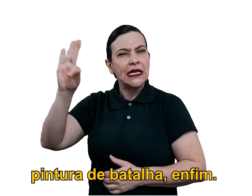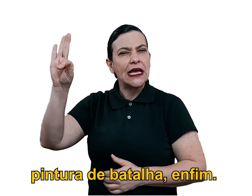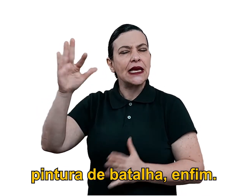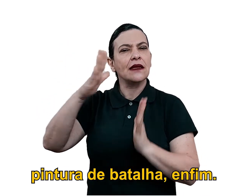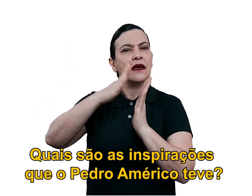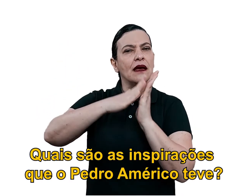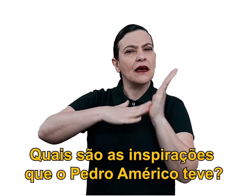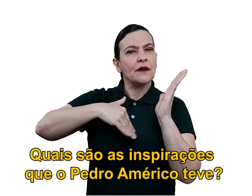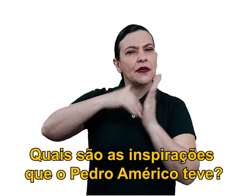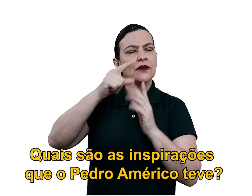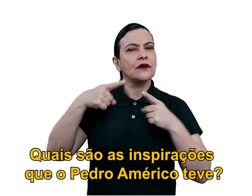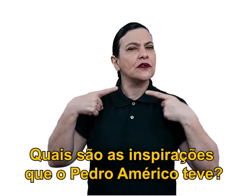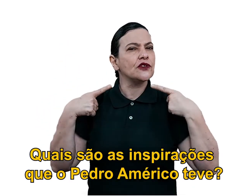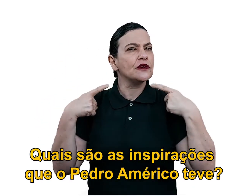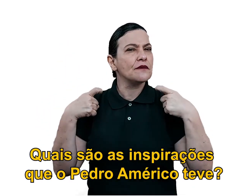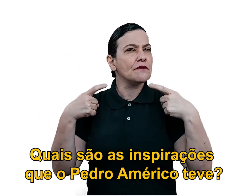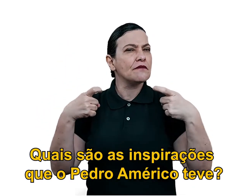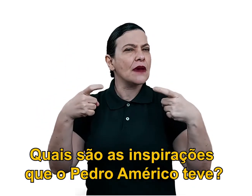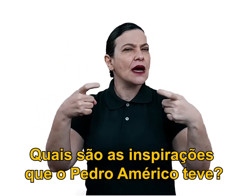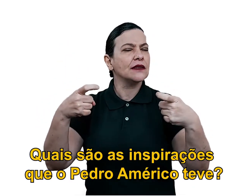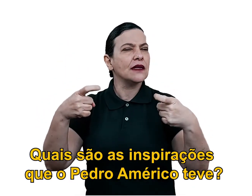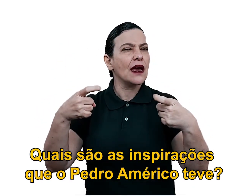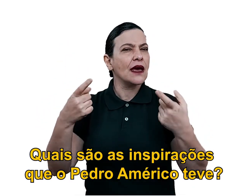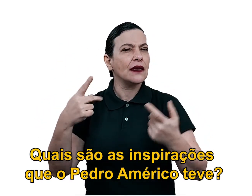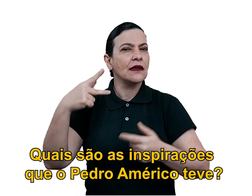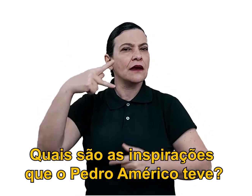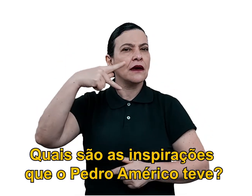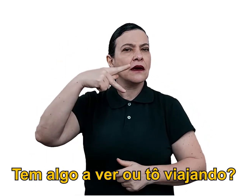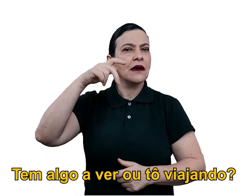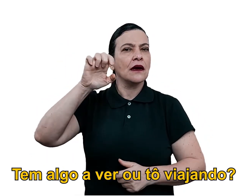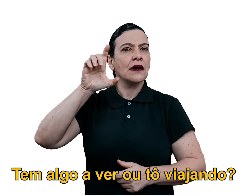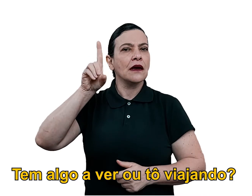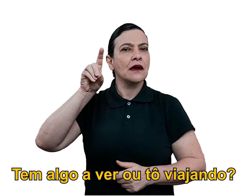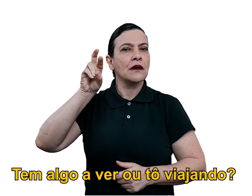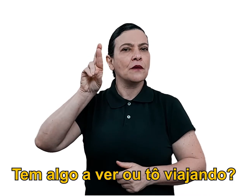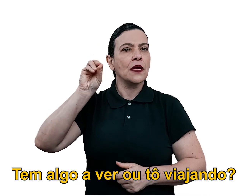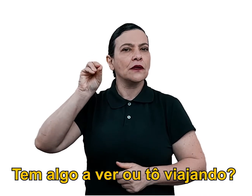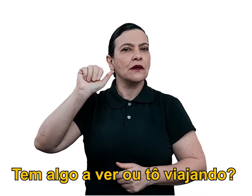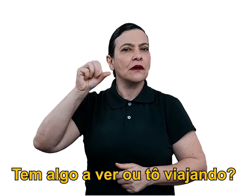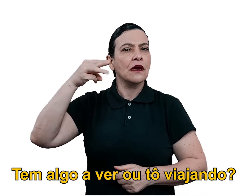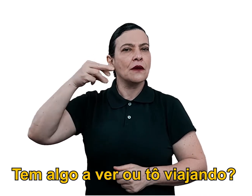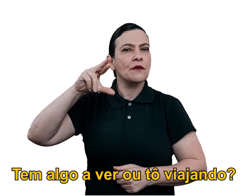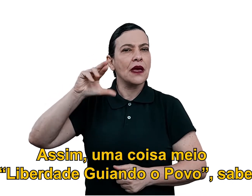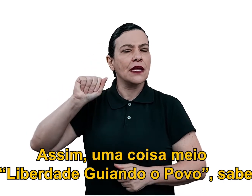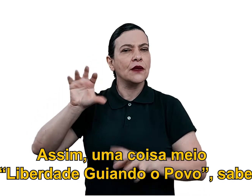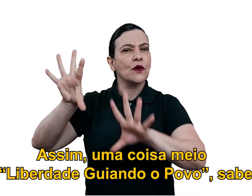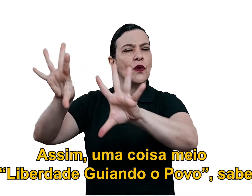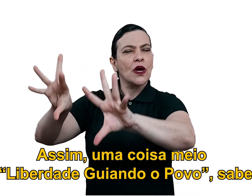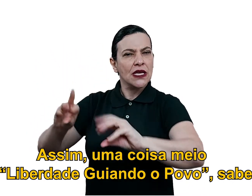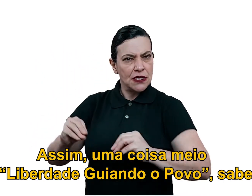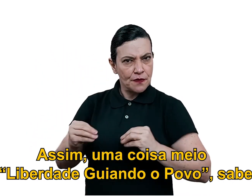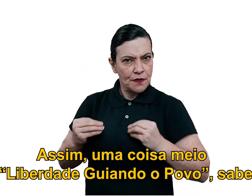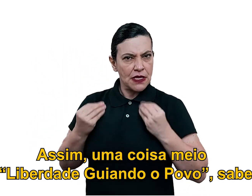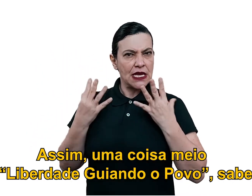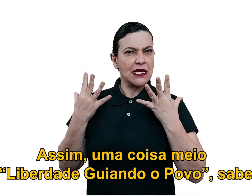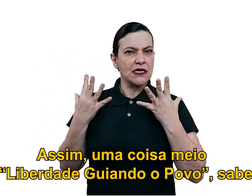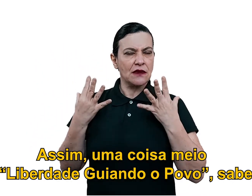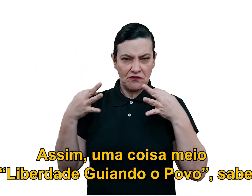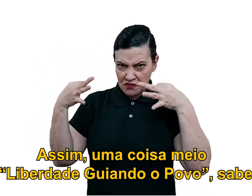enfim. Quais que são as inspirações que o Pedro Américo teve? Tem algo a ver ou estou viajando, assim? Uma coisa meio a liberdade ganhando o